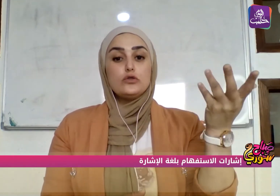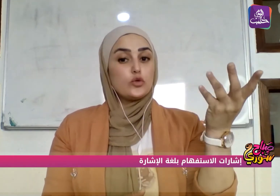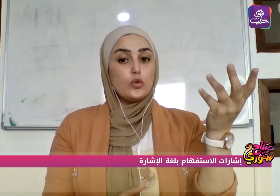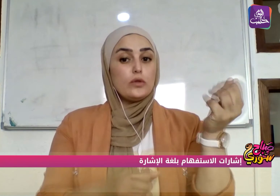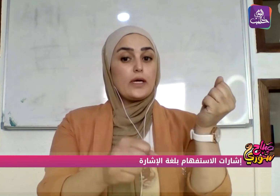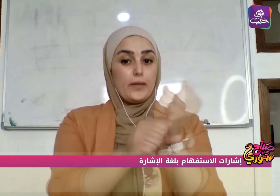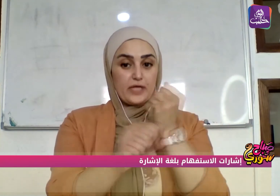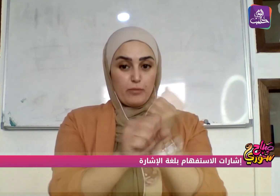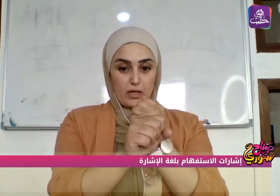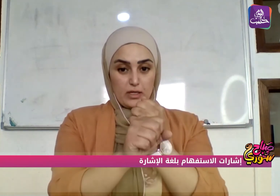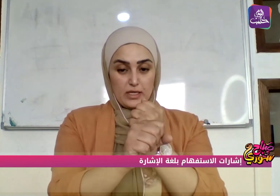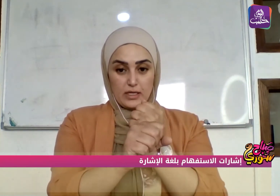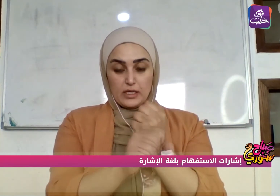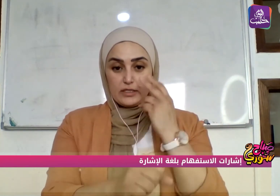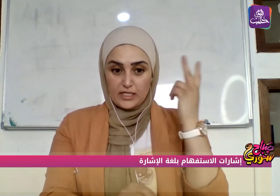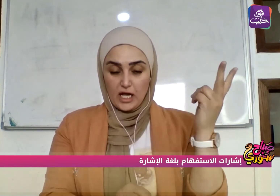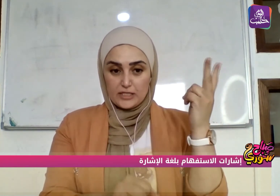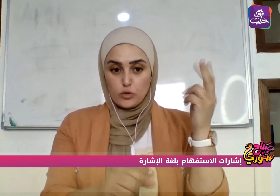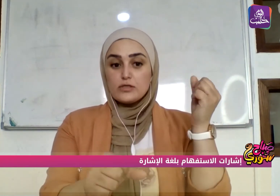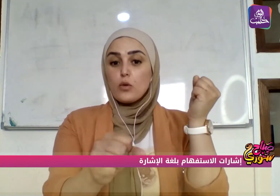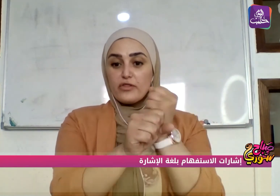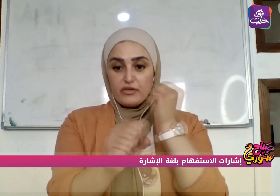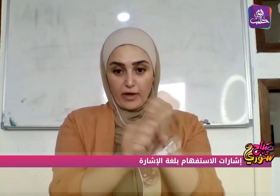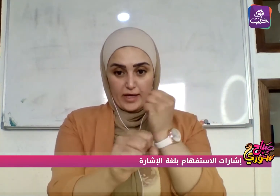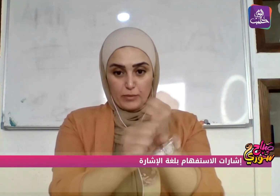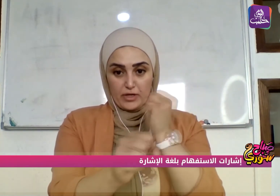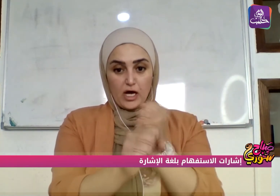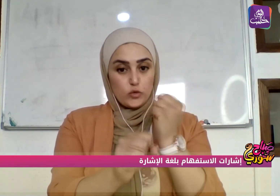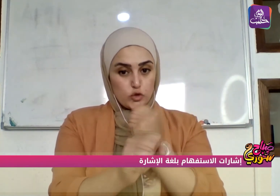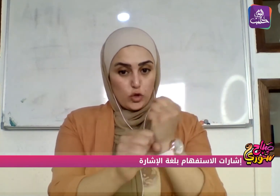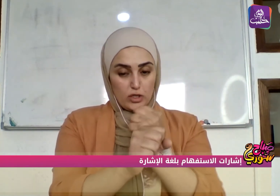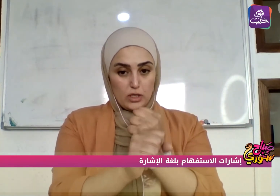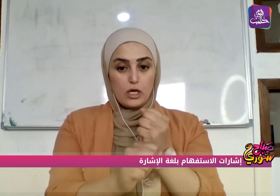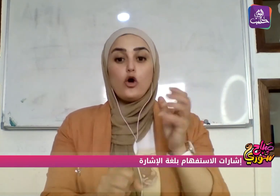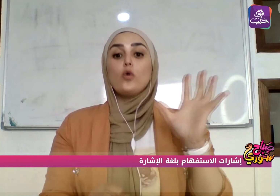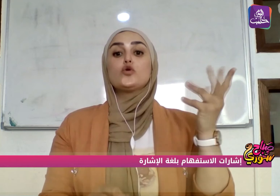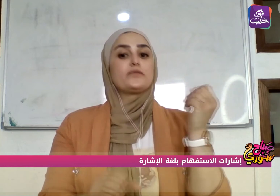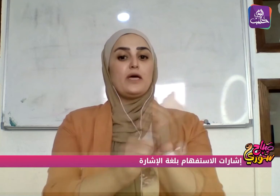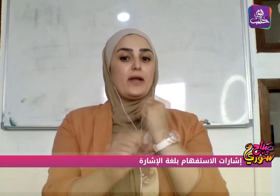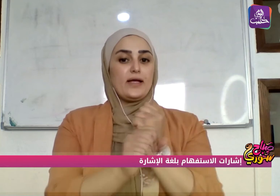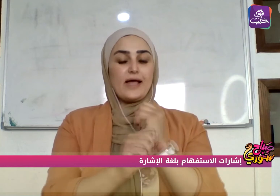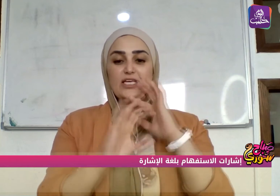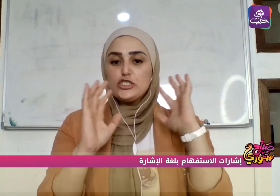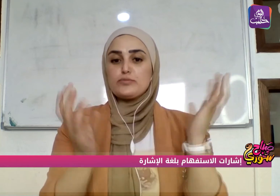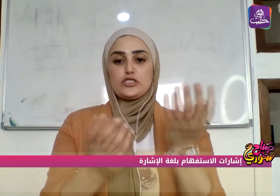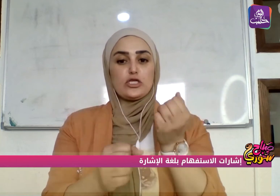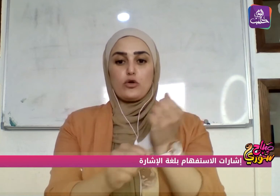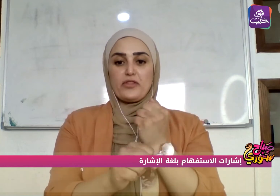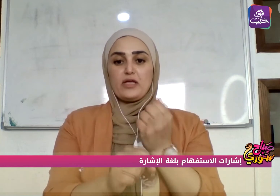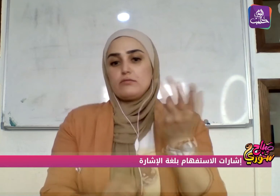شو بتعمل، اذا لاحظتوا عندنا الوظيفه هيك عملناها او الشغل، وشو بتعمل يعني اي شيء بتشتغله، مثلا